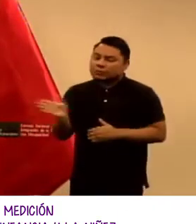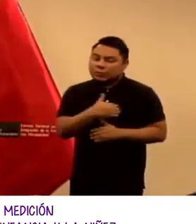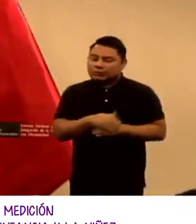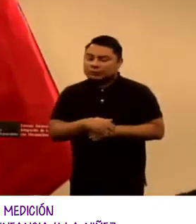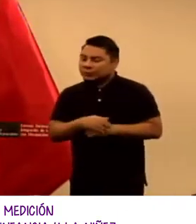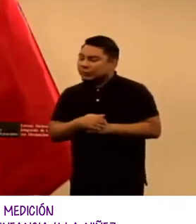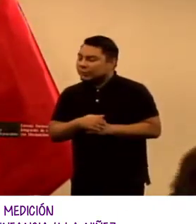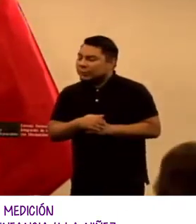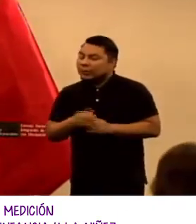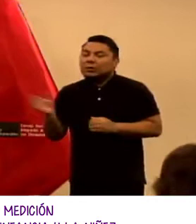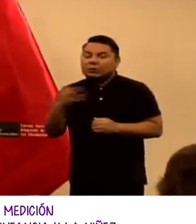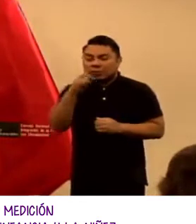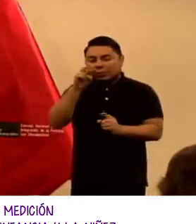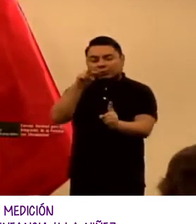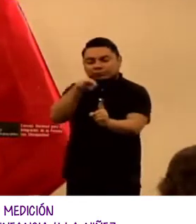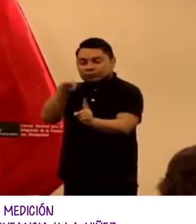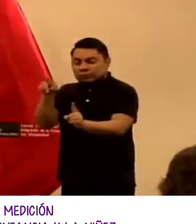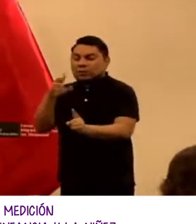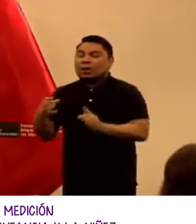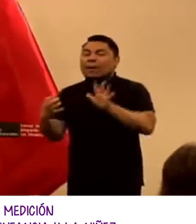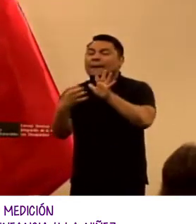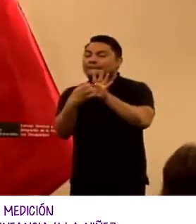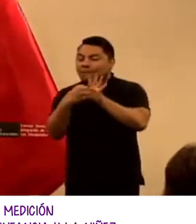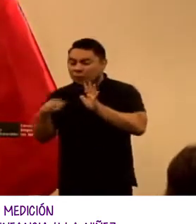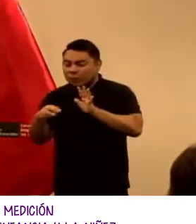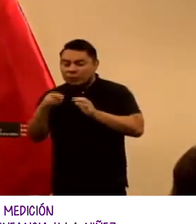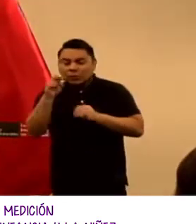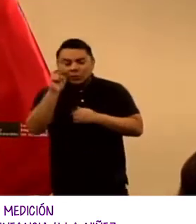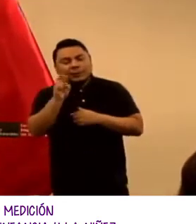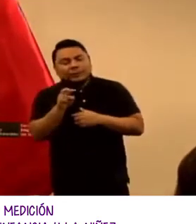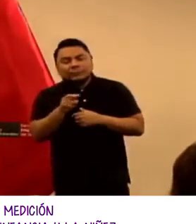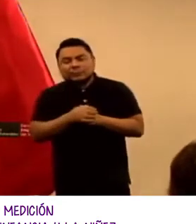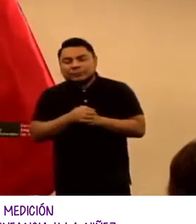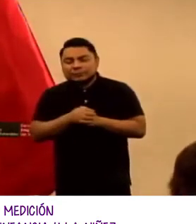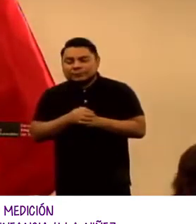que se identificaron con la aplicación del módulo como